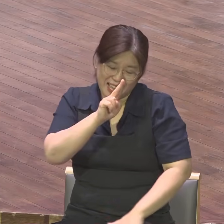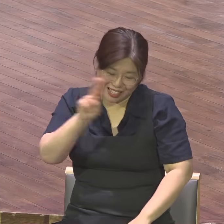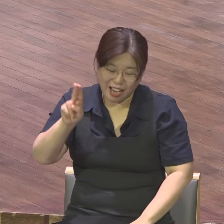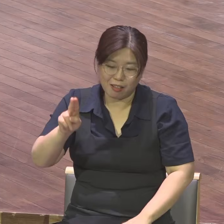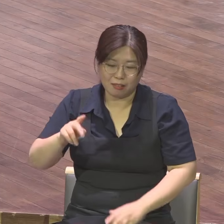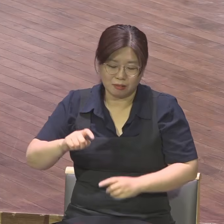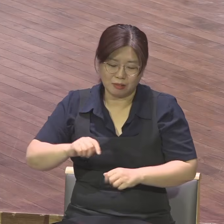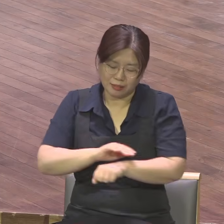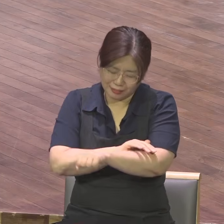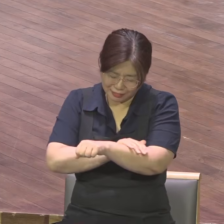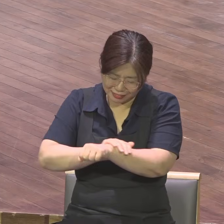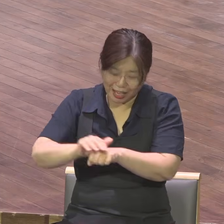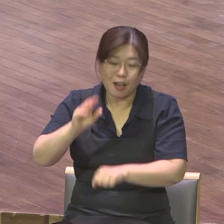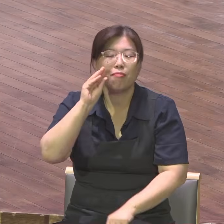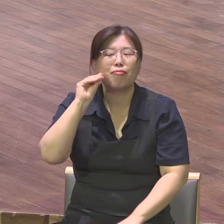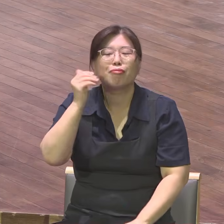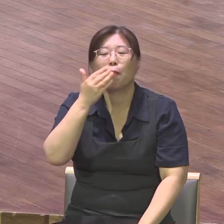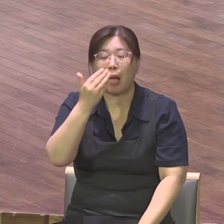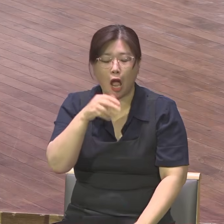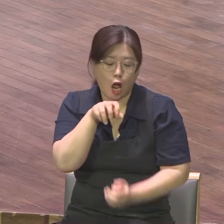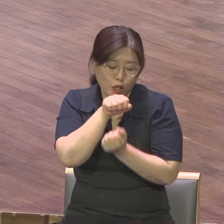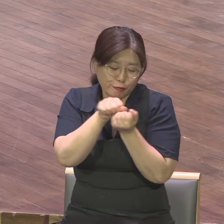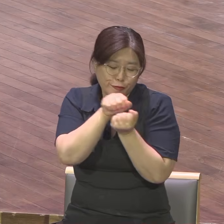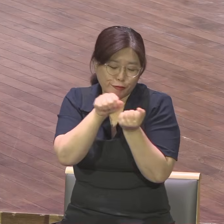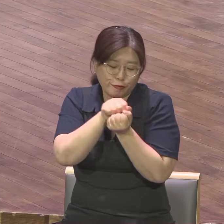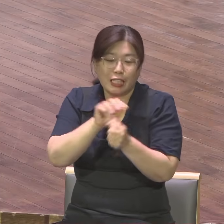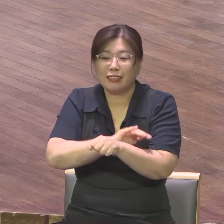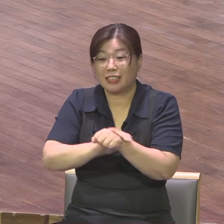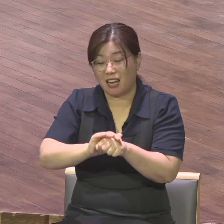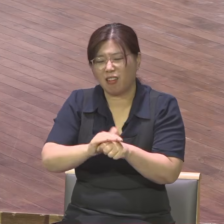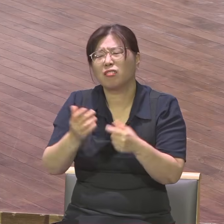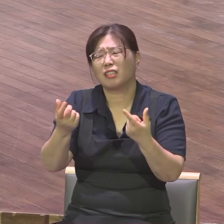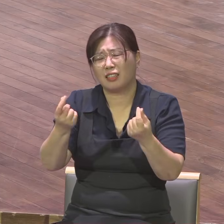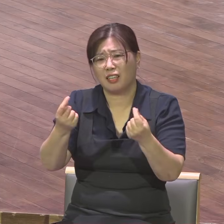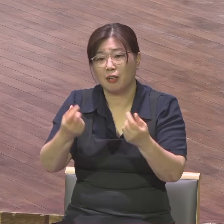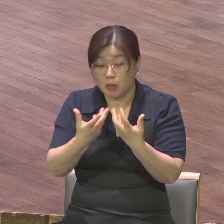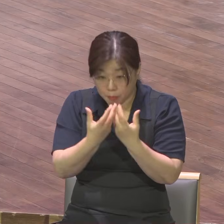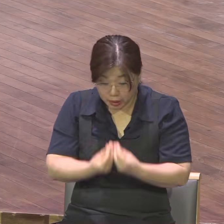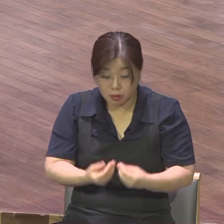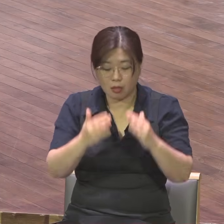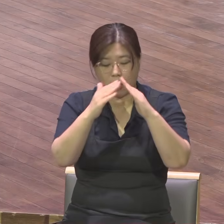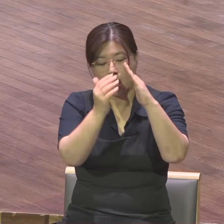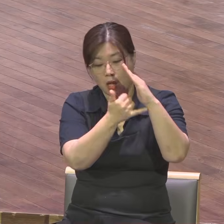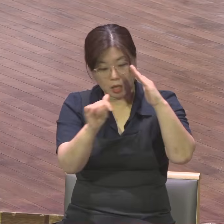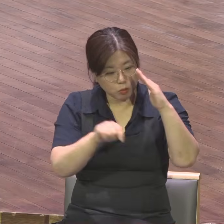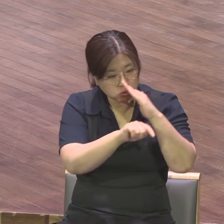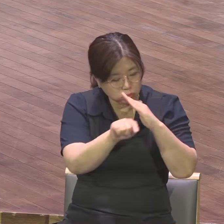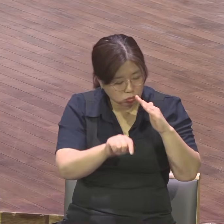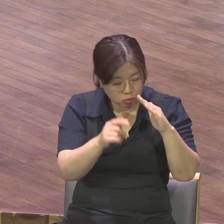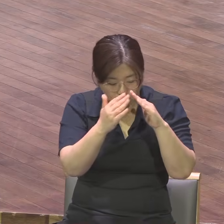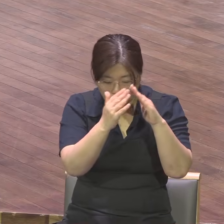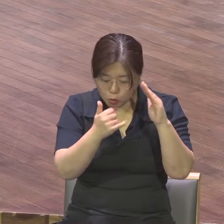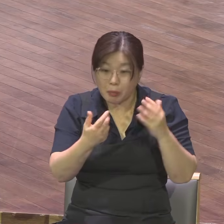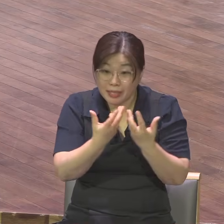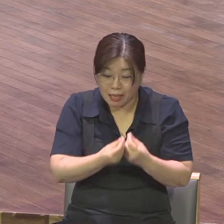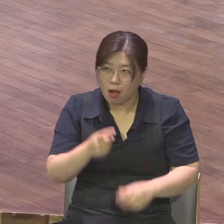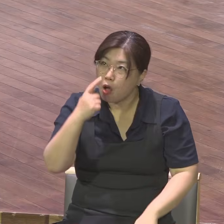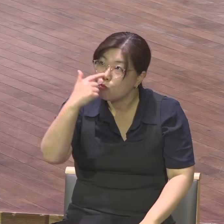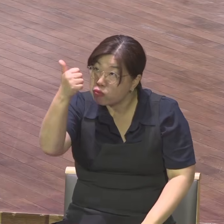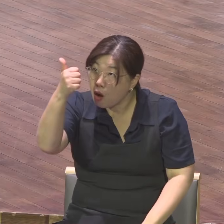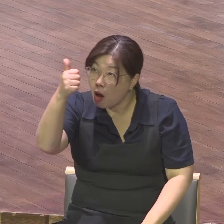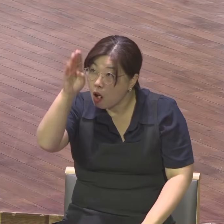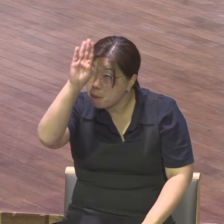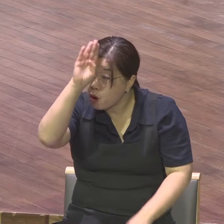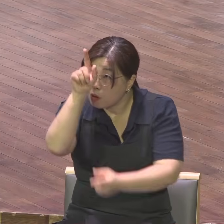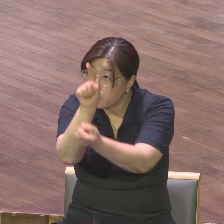예를 들어서 여러분 가족 중에 한 사람이 병이 들었다. 그럼 온 가족이 어떻게 해요?